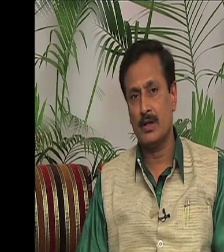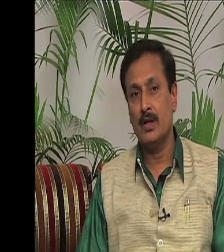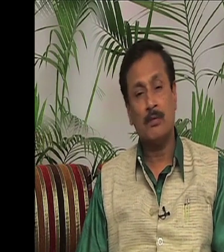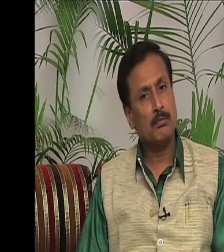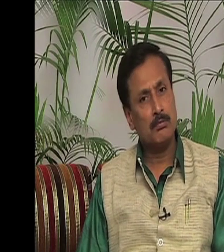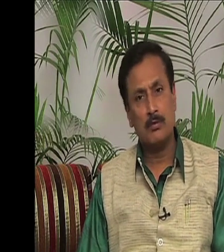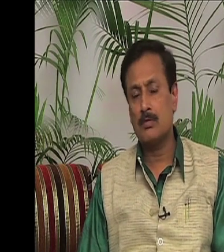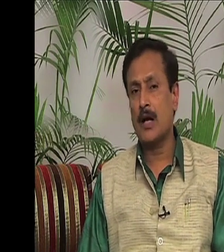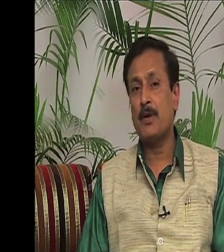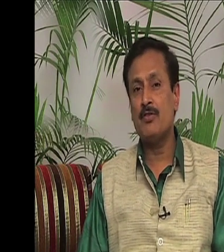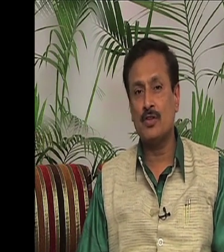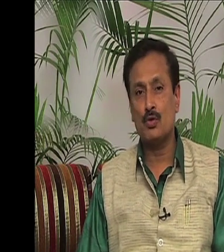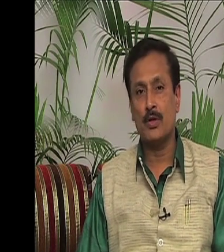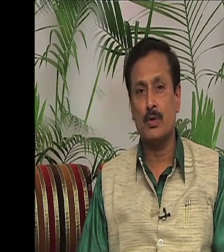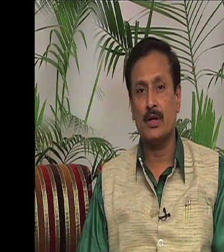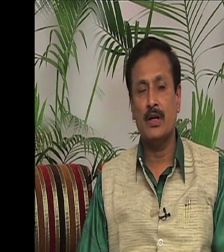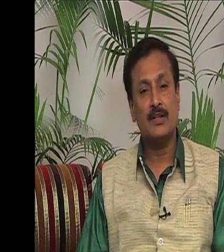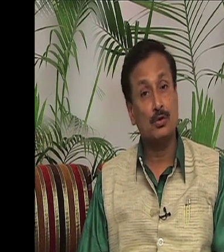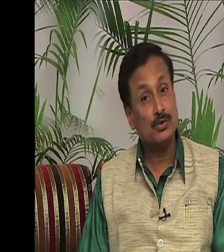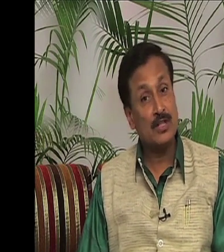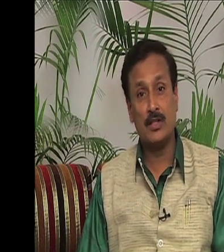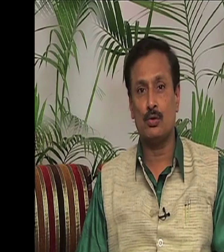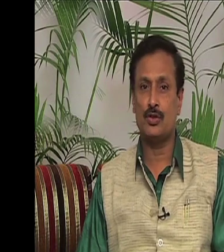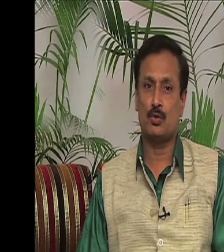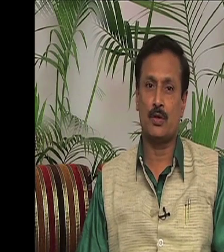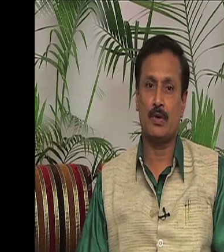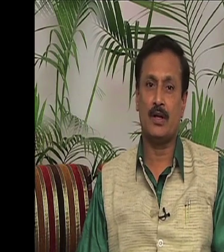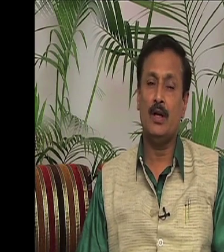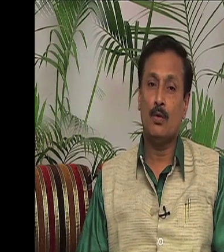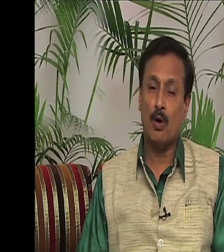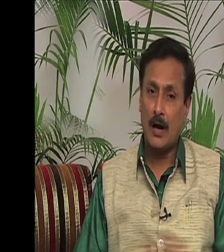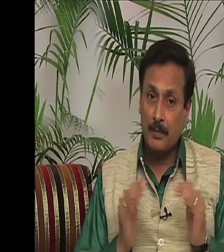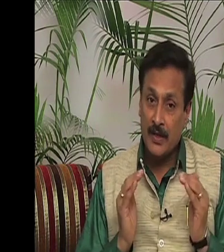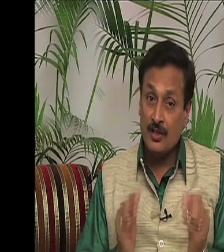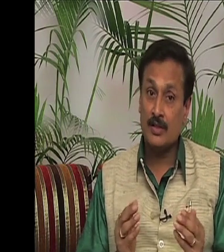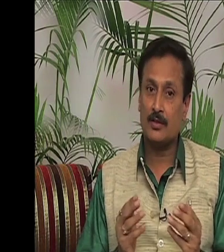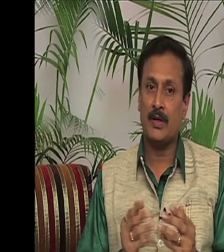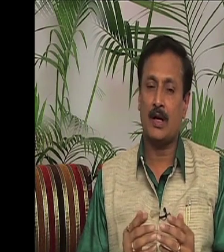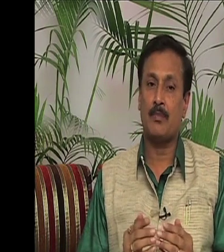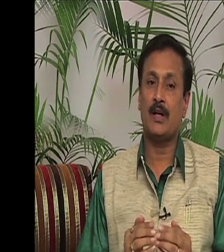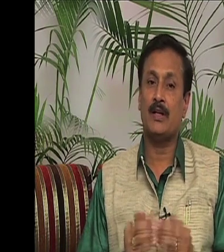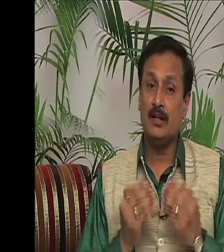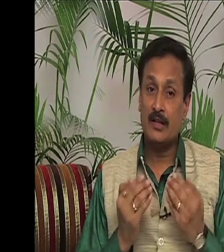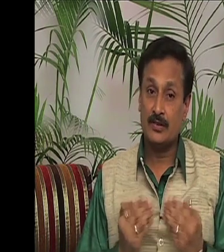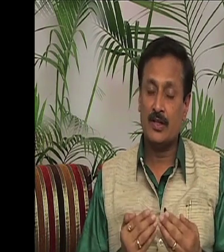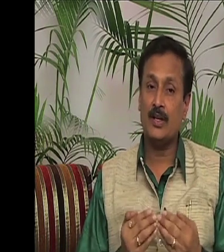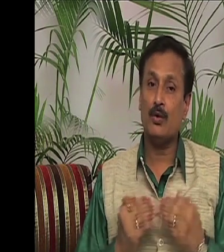हैं, कारपेंट्री से जुड़े हुए हैं या दूसरे क्षेत्रों से जुड़े हुए हैं, वो अपने ही क्षेत्र में काम करेंगे, सीखेंगे,